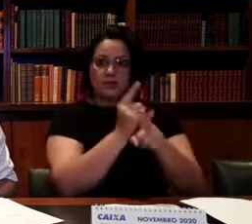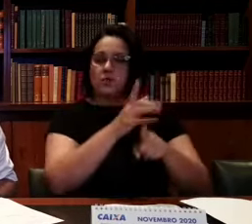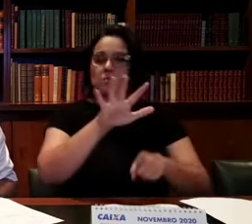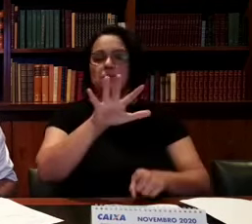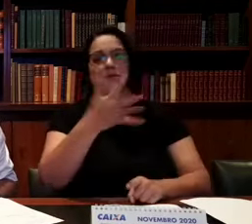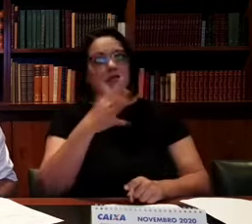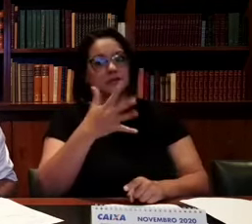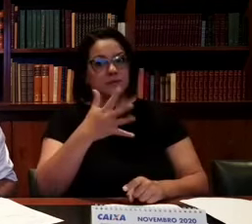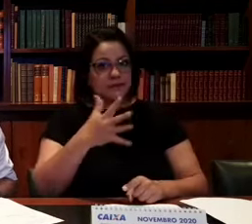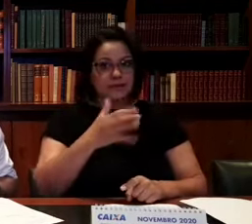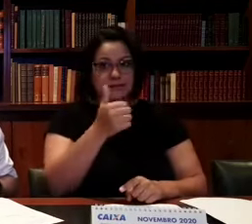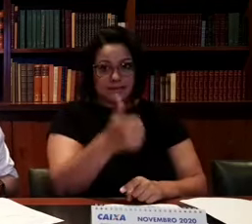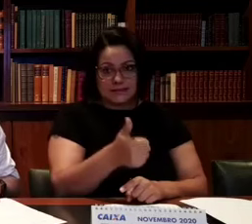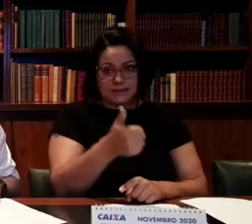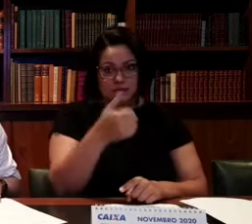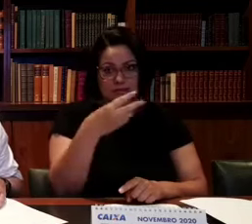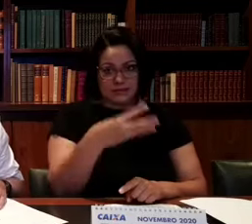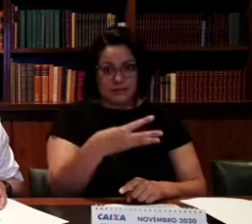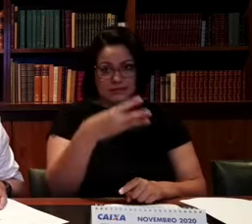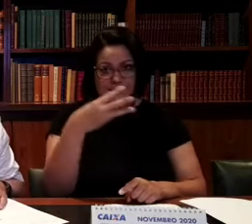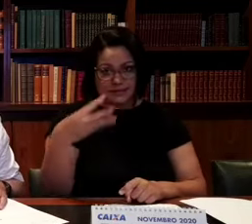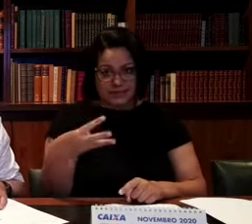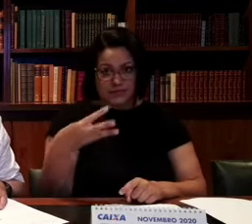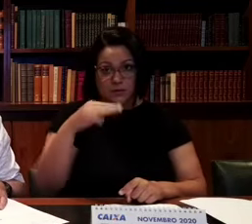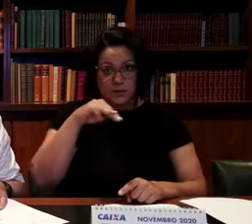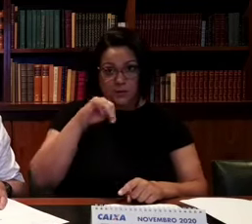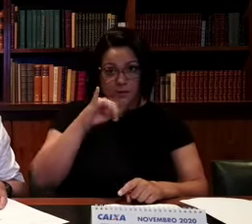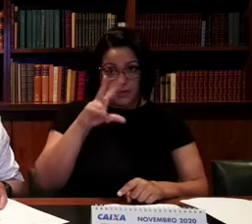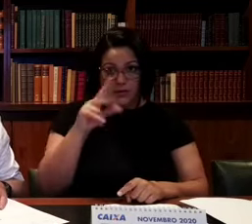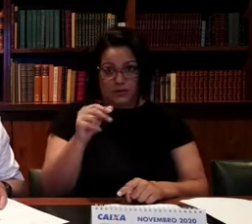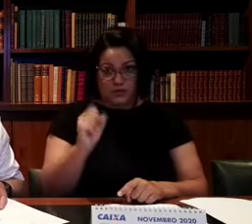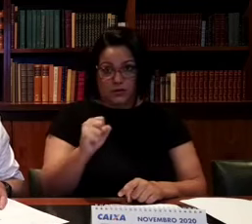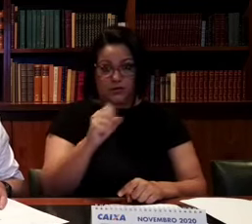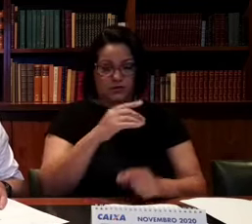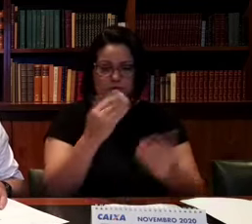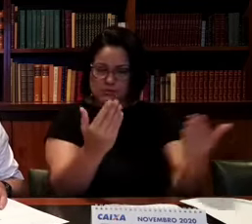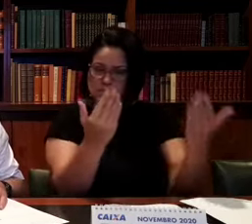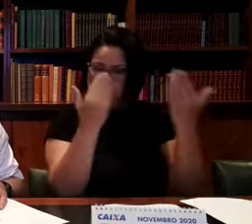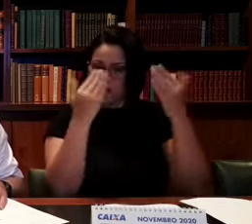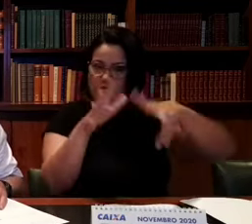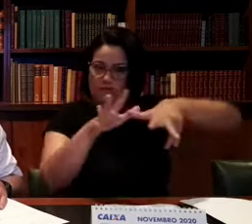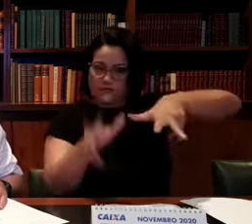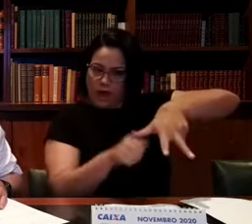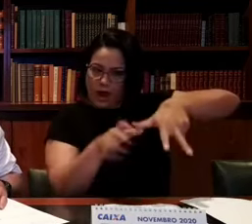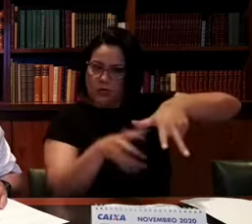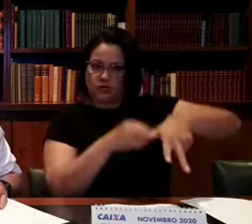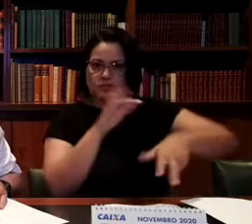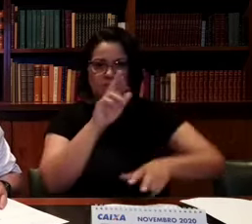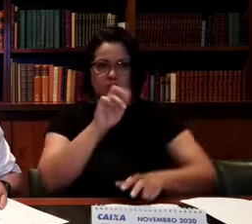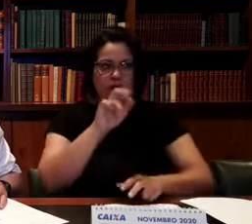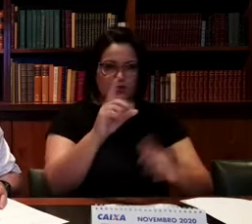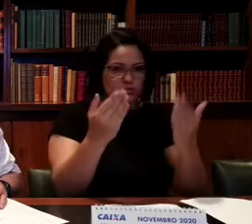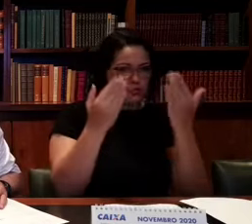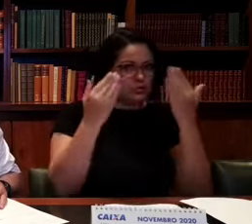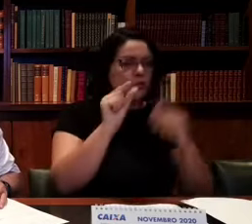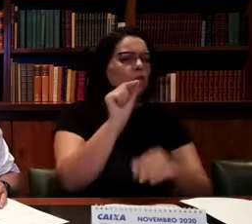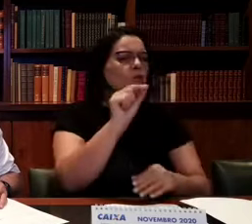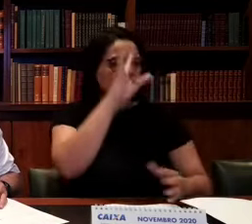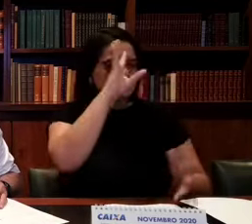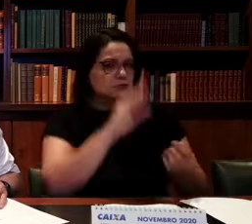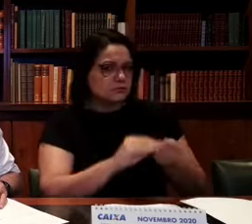aproximadamente 133 milhões de suspeitas de fraude o que que é isso são pessoas